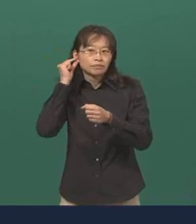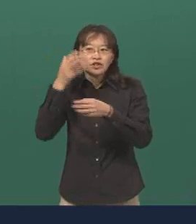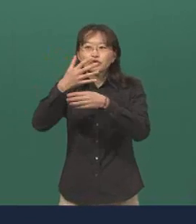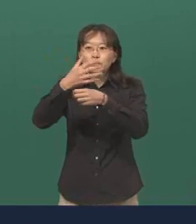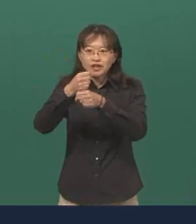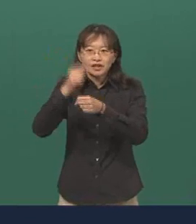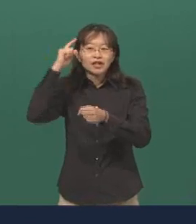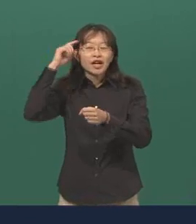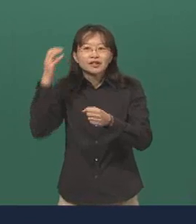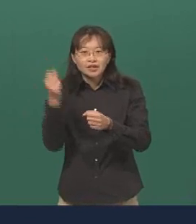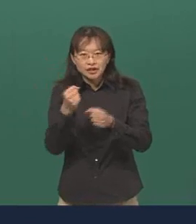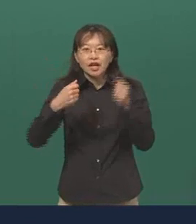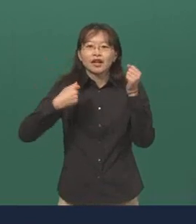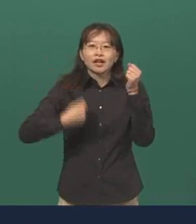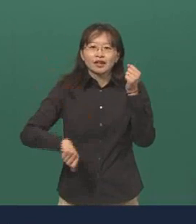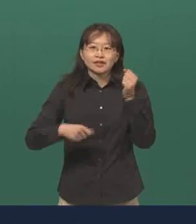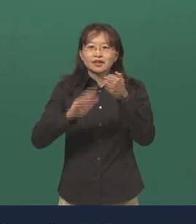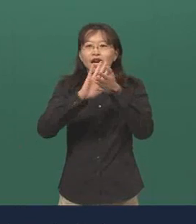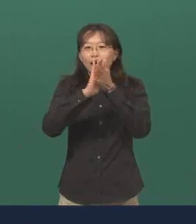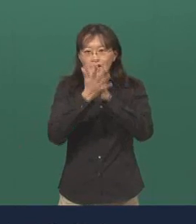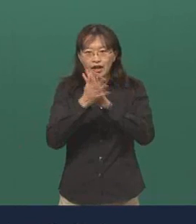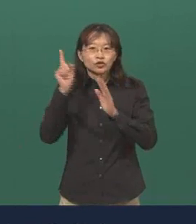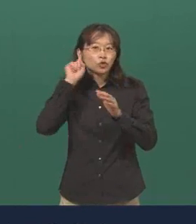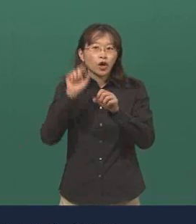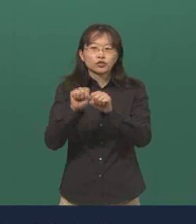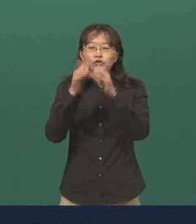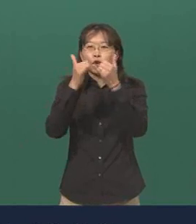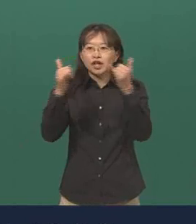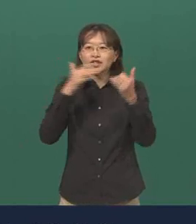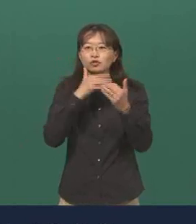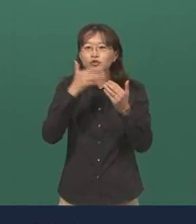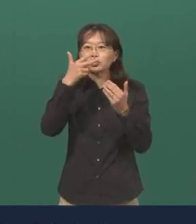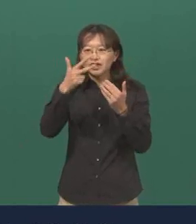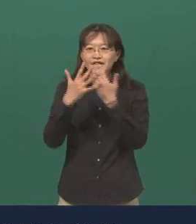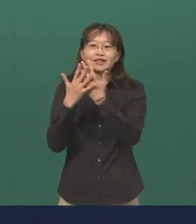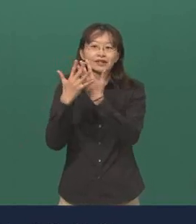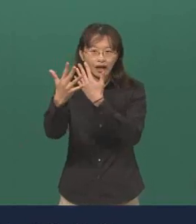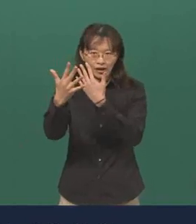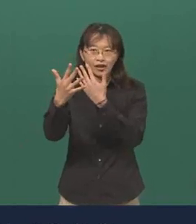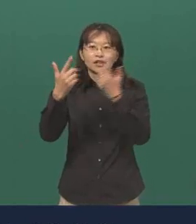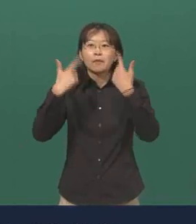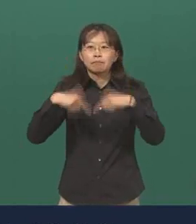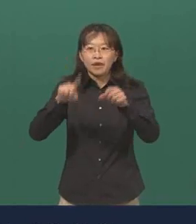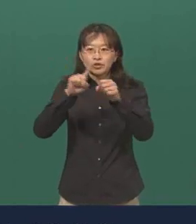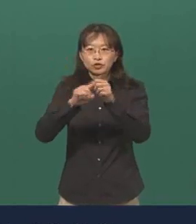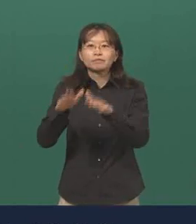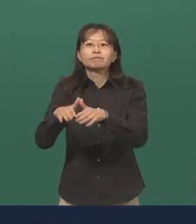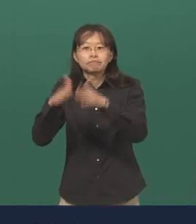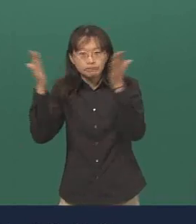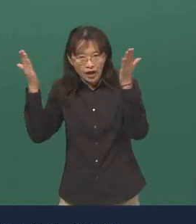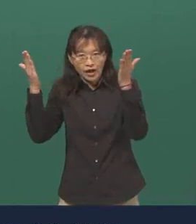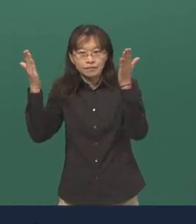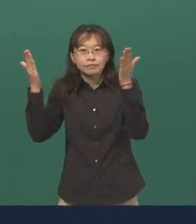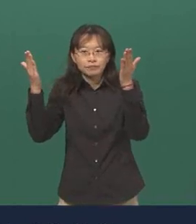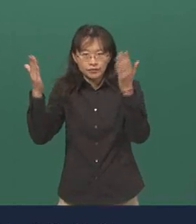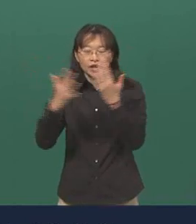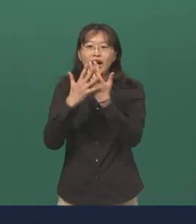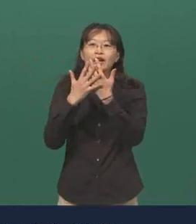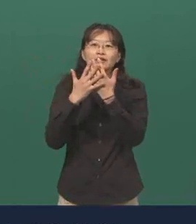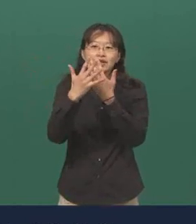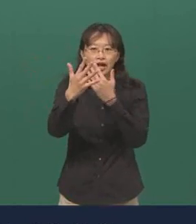念して毎年耳の日記念滋賀県聴覚障害者福祉大会が開催されています。